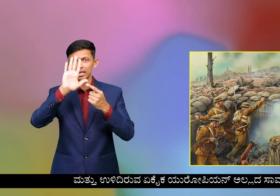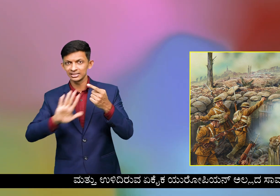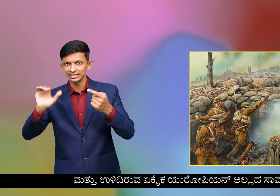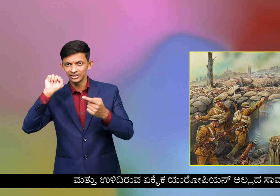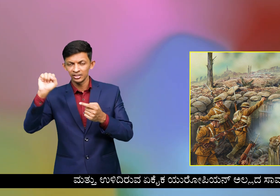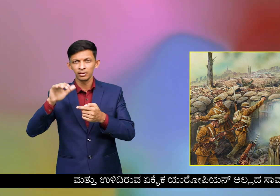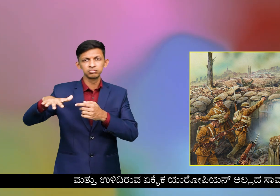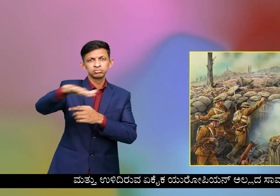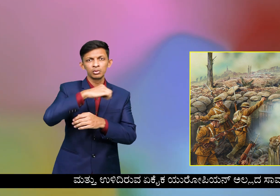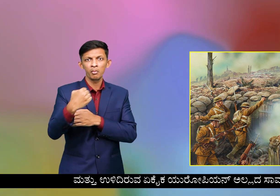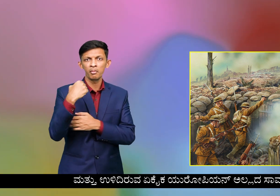ಸಾಮ್ರಾಜ್ಯವಾಗಿತ್ತು.